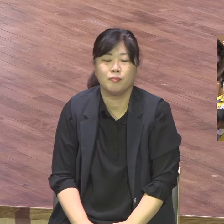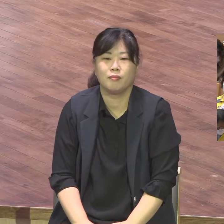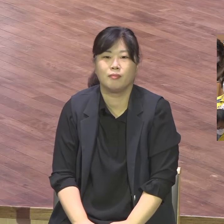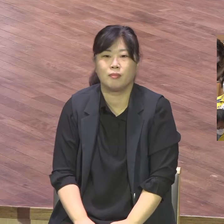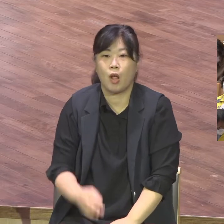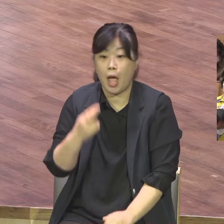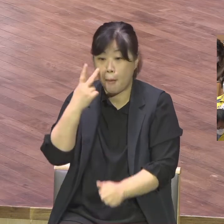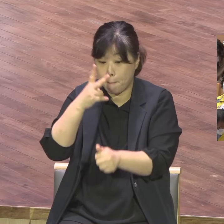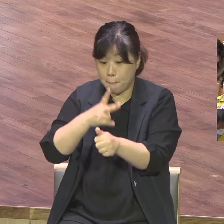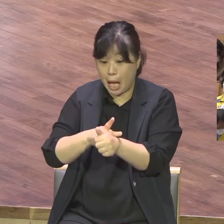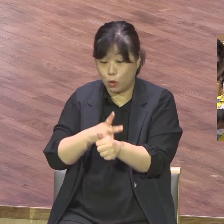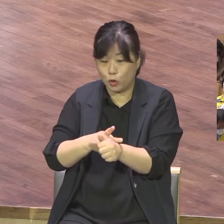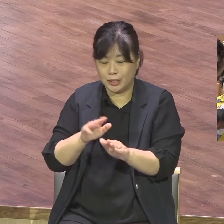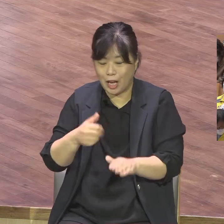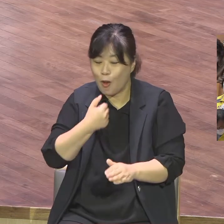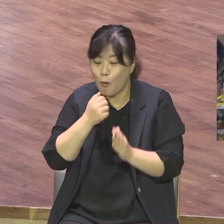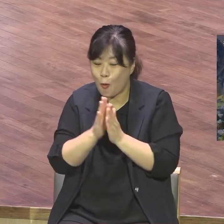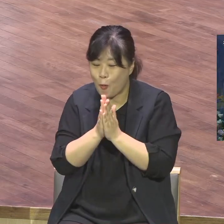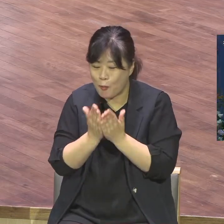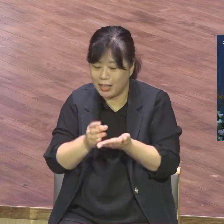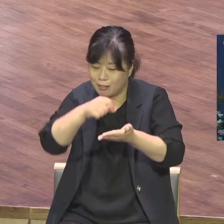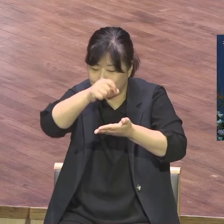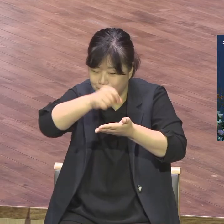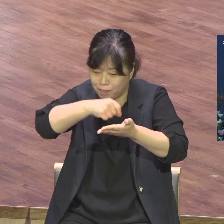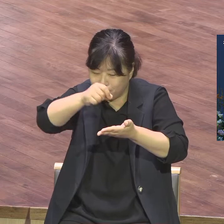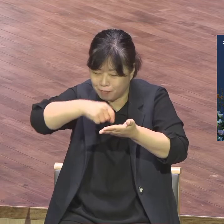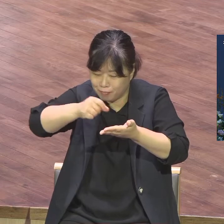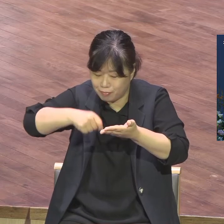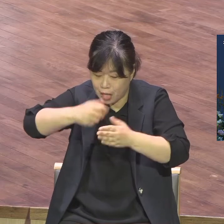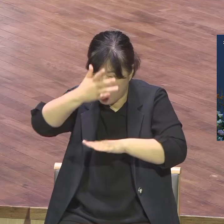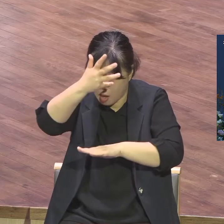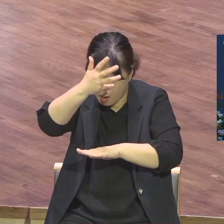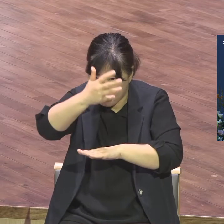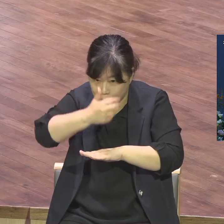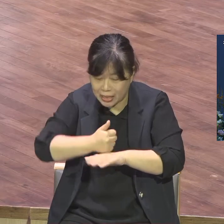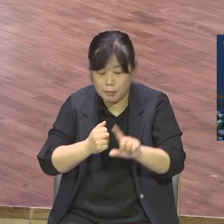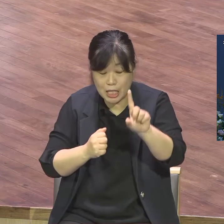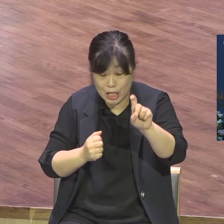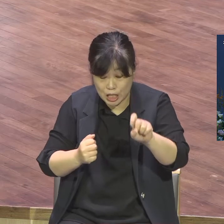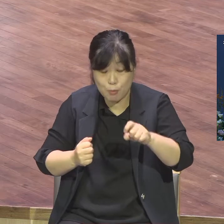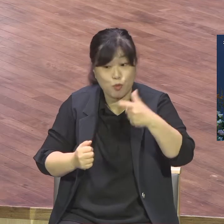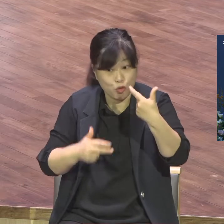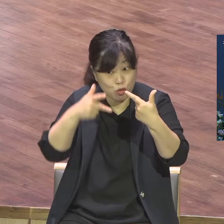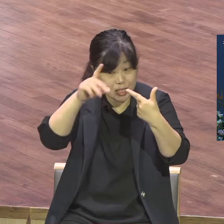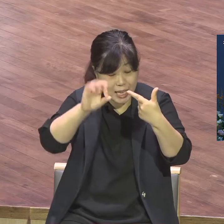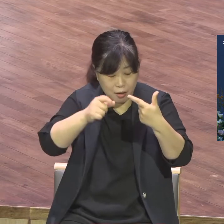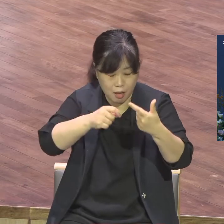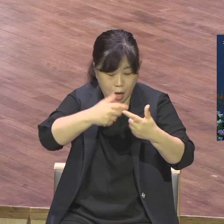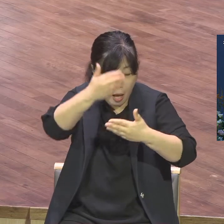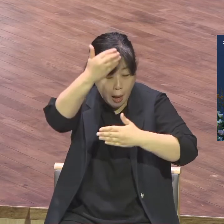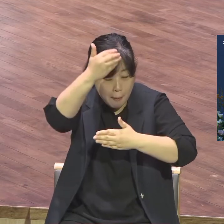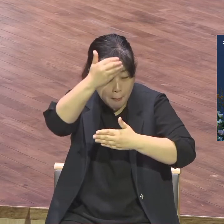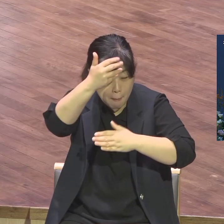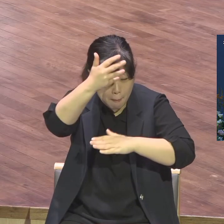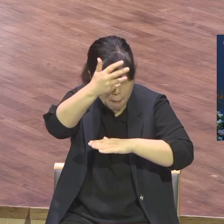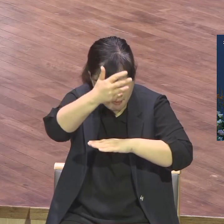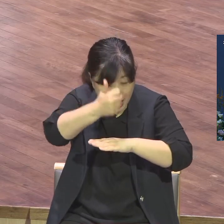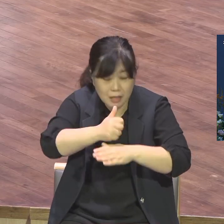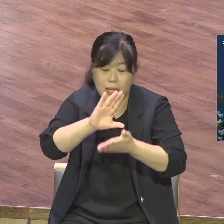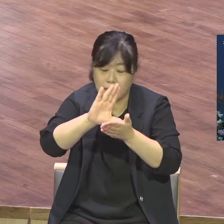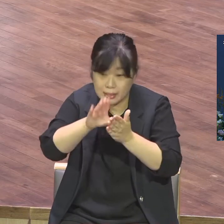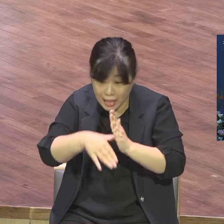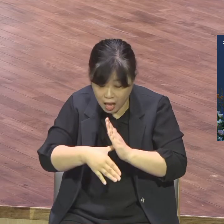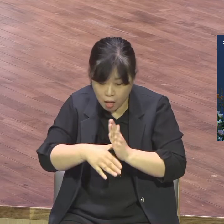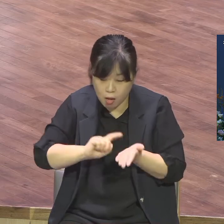마무리하면서 자신과 함께 복음의 확산을 위해서 올인하고 집중했던